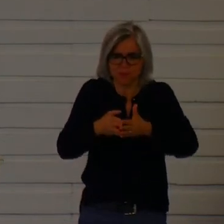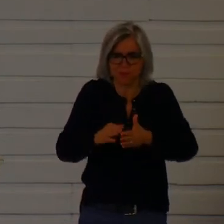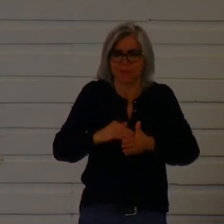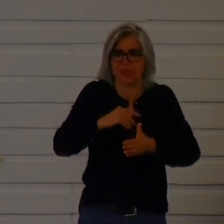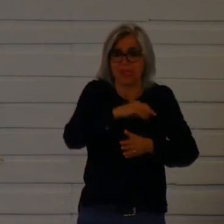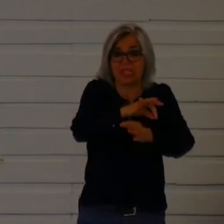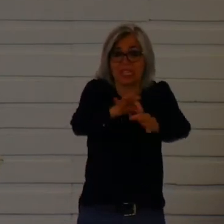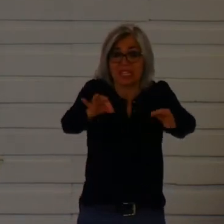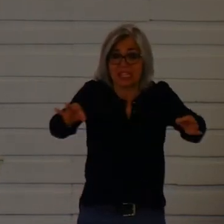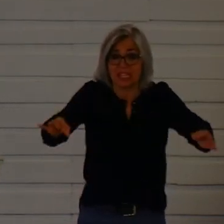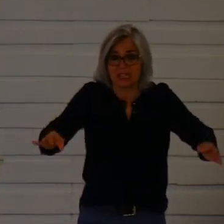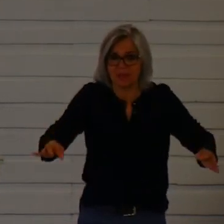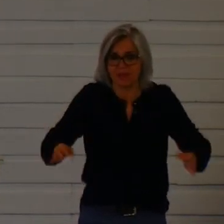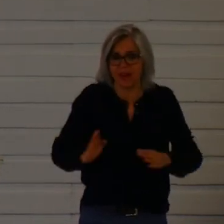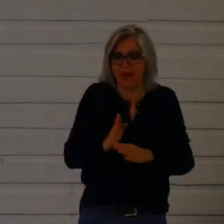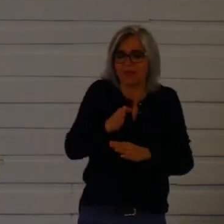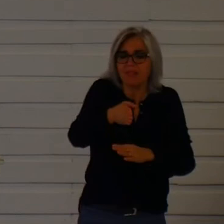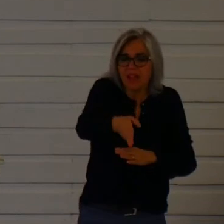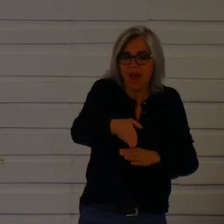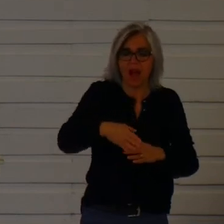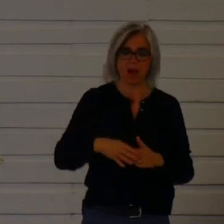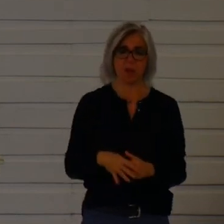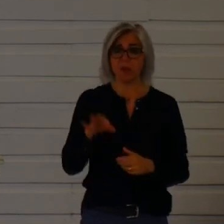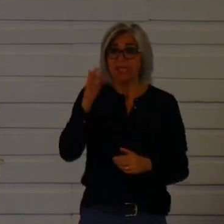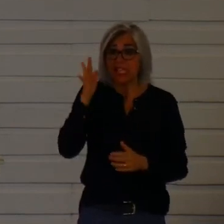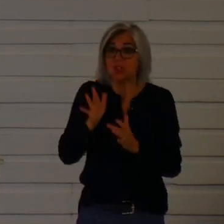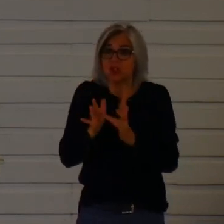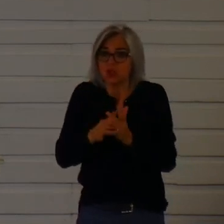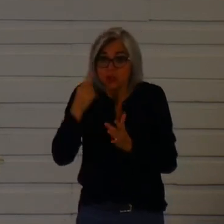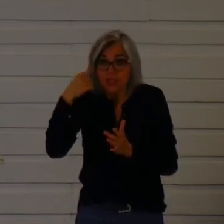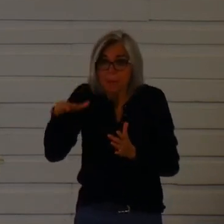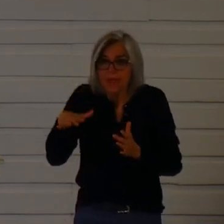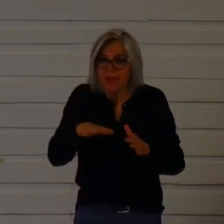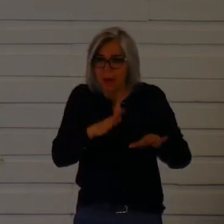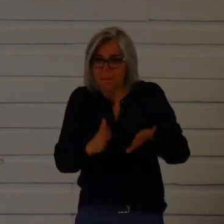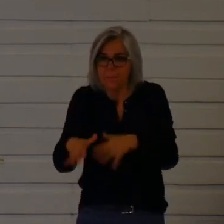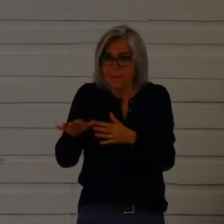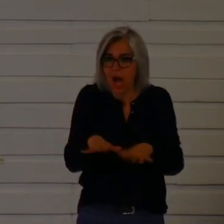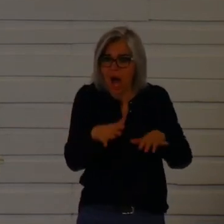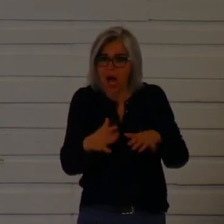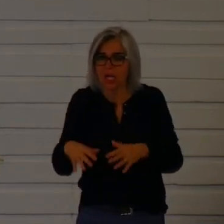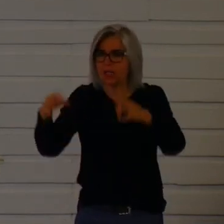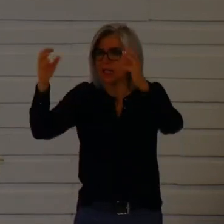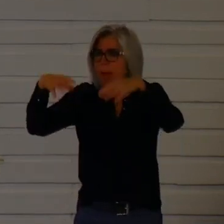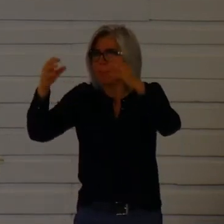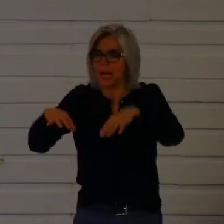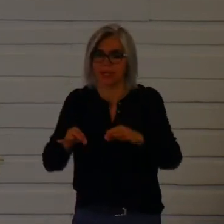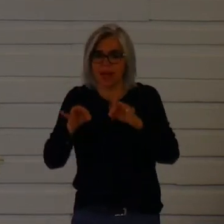25, guardate cosa dice, 25-26, dal versetto 25. Egli comanda e fa soffiare la